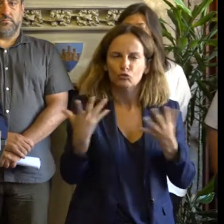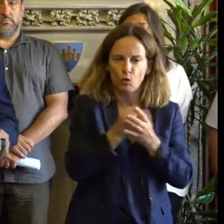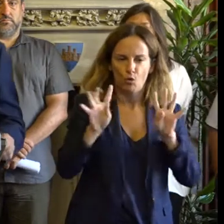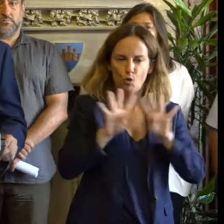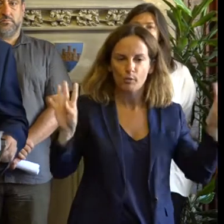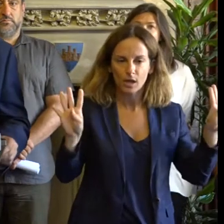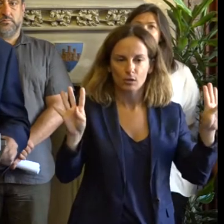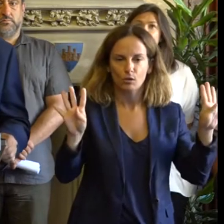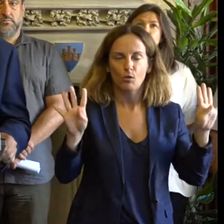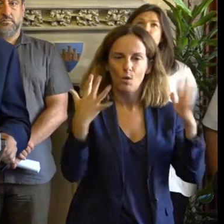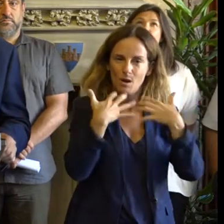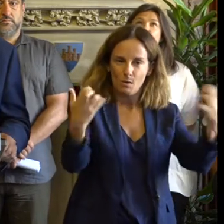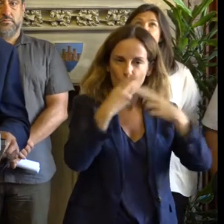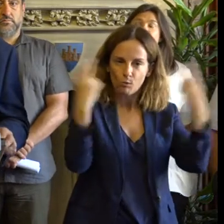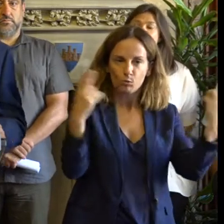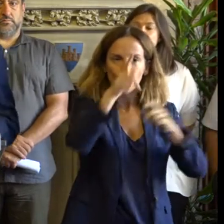feina